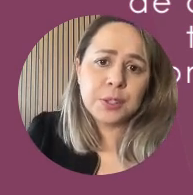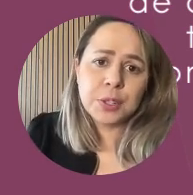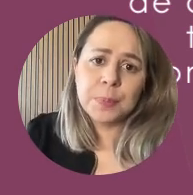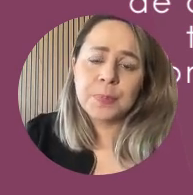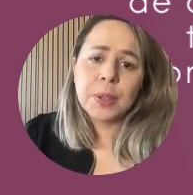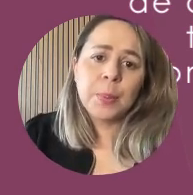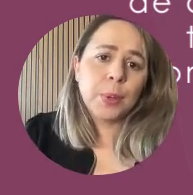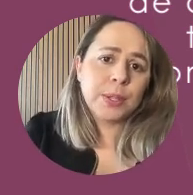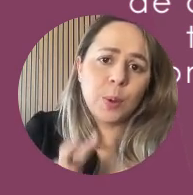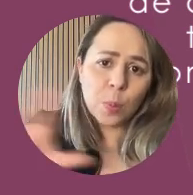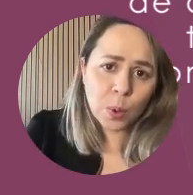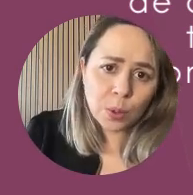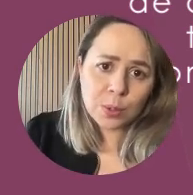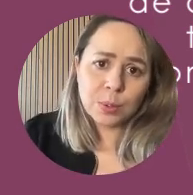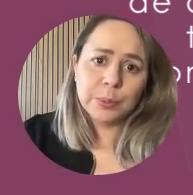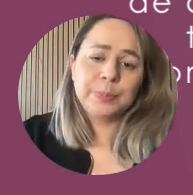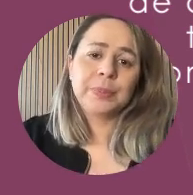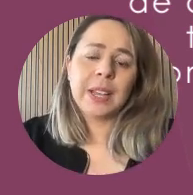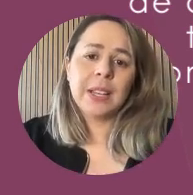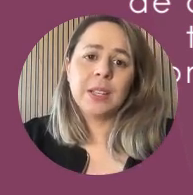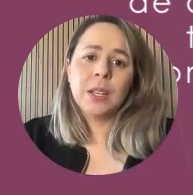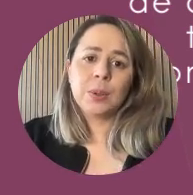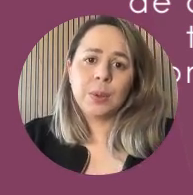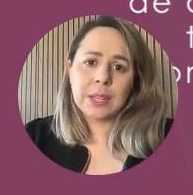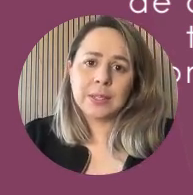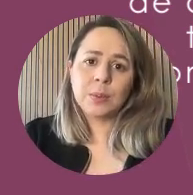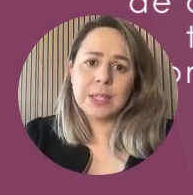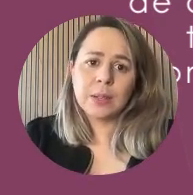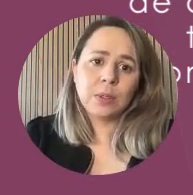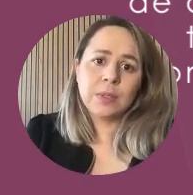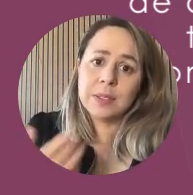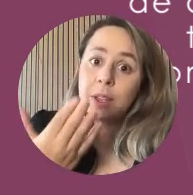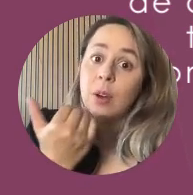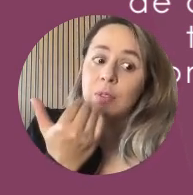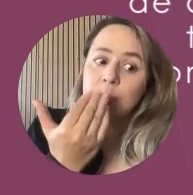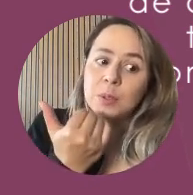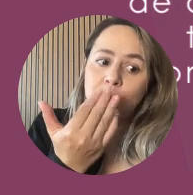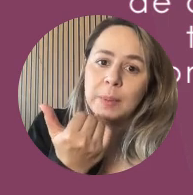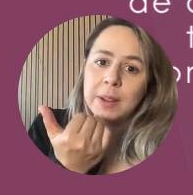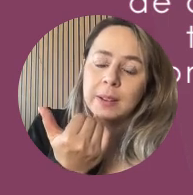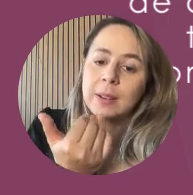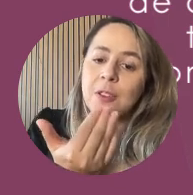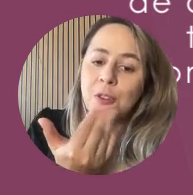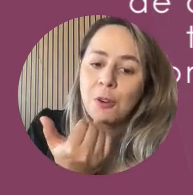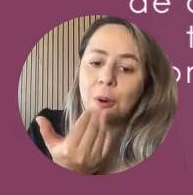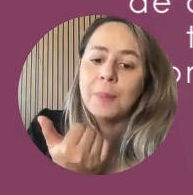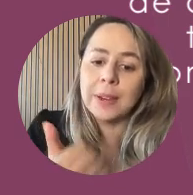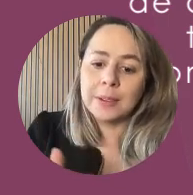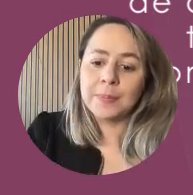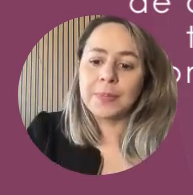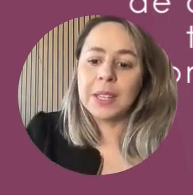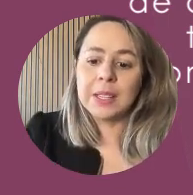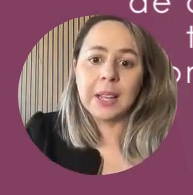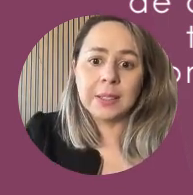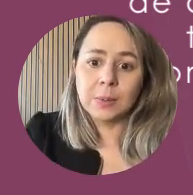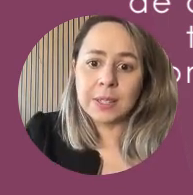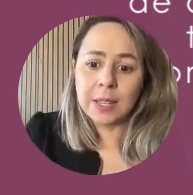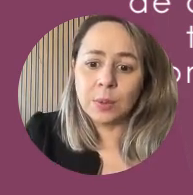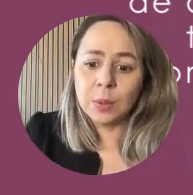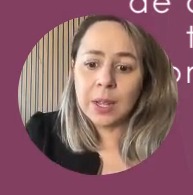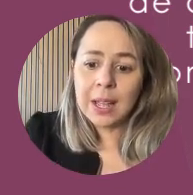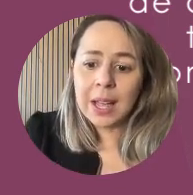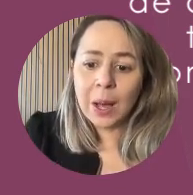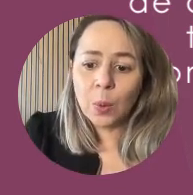ser lanche, pode ser o almoço, tá? Qualquer situação que você vê, ó, vamos comer, comer, tá?